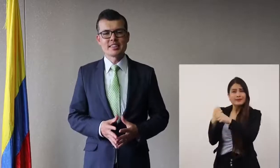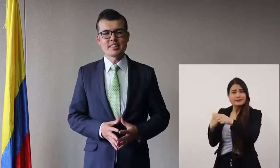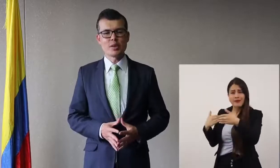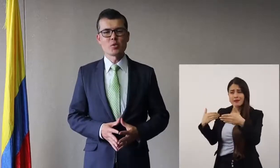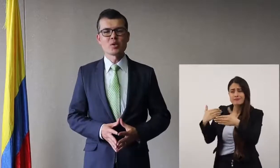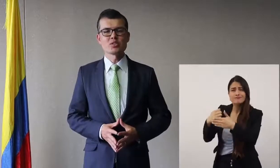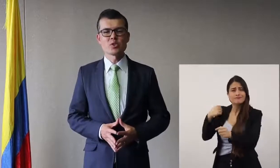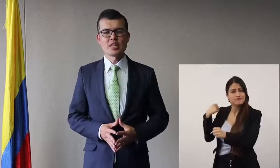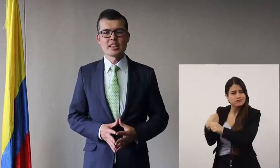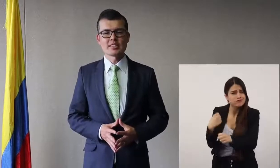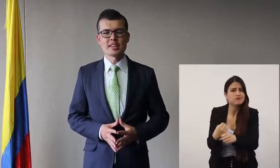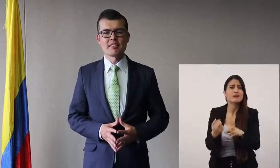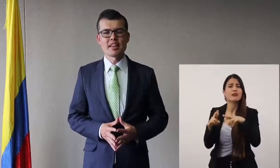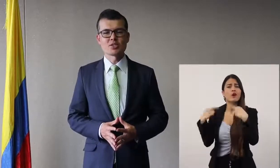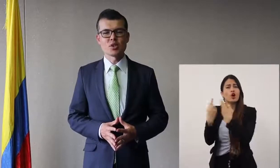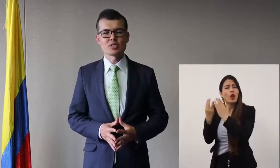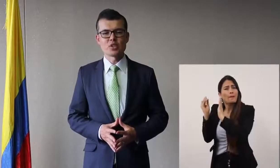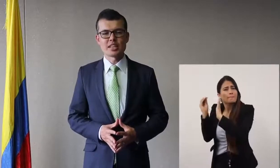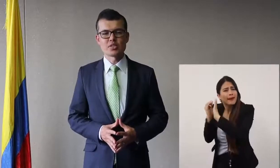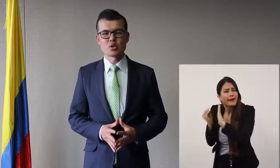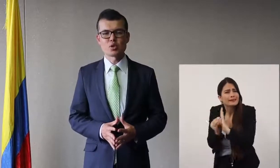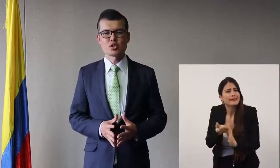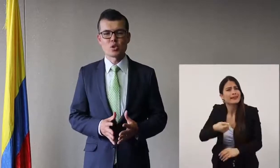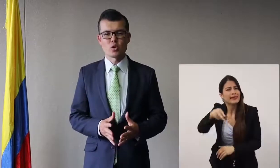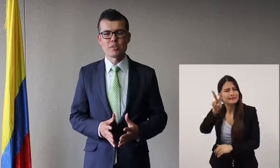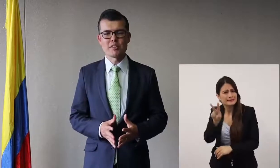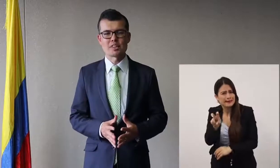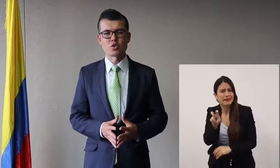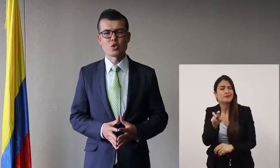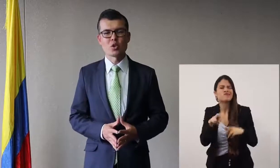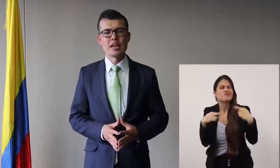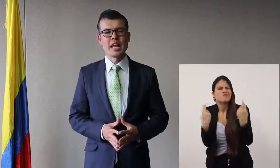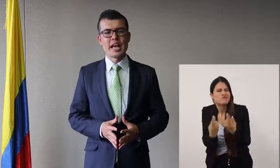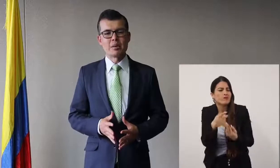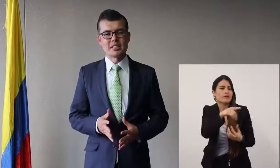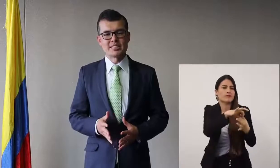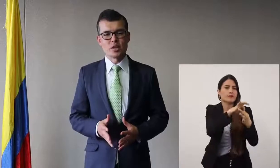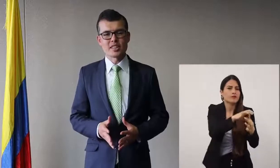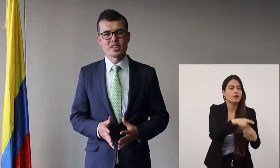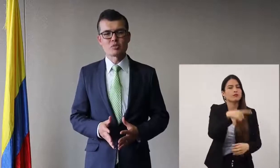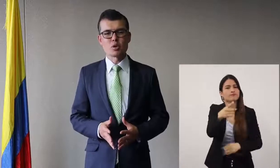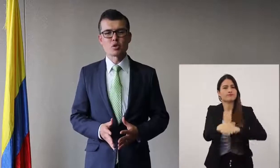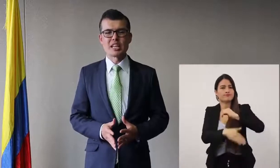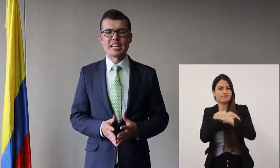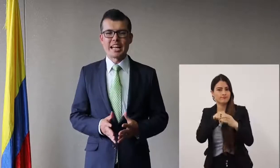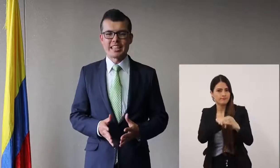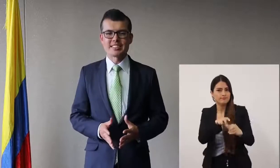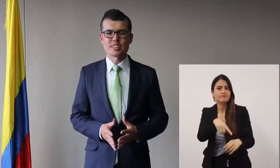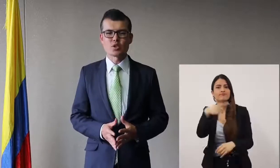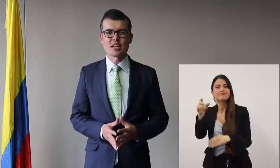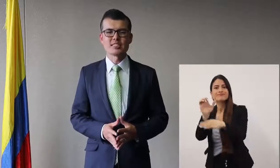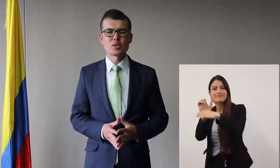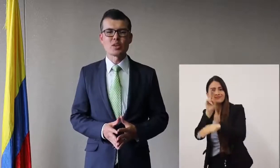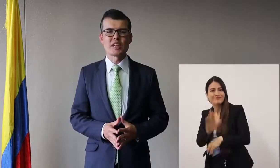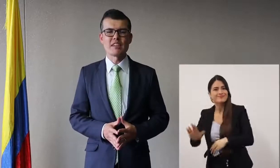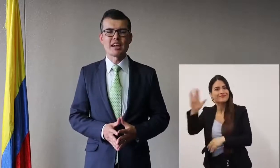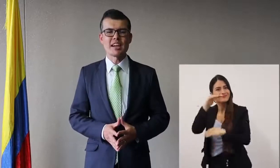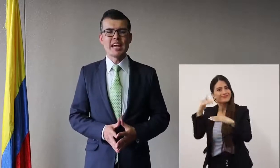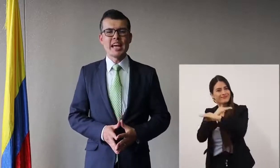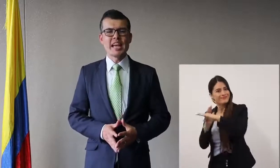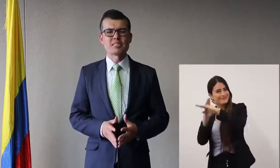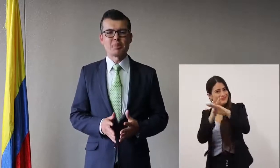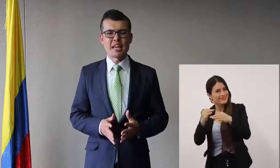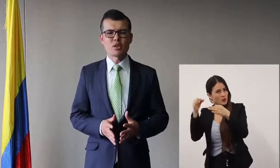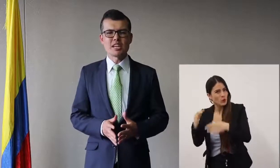de 17 reuniones con líderes de la Federación Nacional de Sordos de Colombia, FENASCOL, el Ministerio de Transporte y la Agencia Nacional de Seguridad